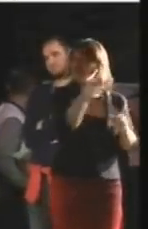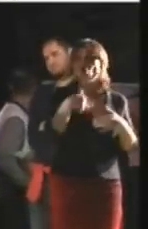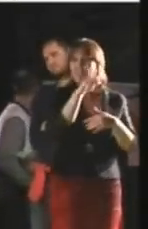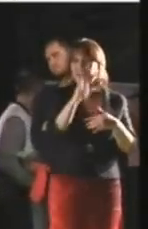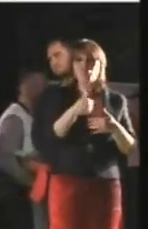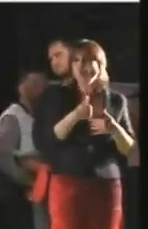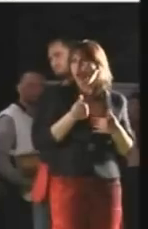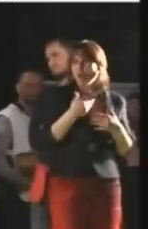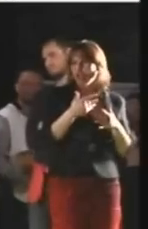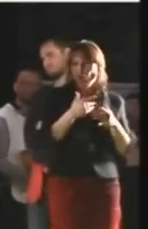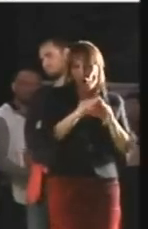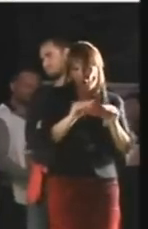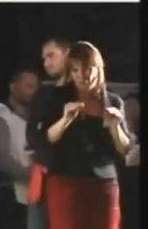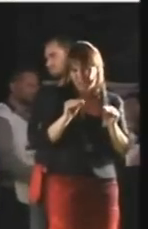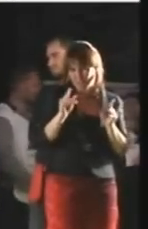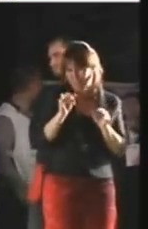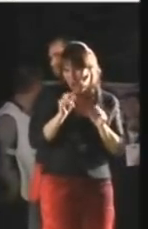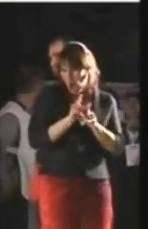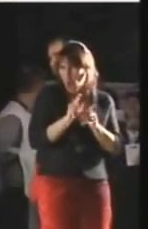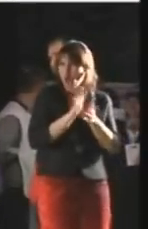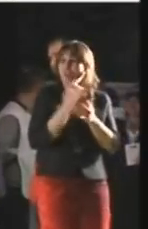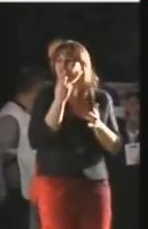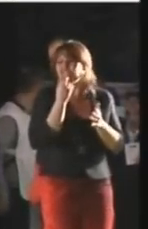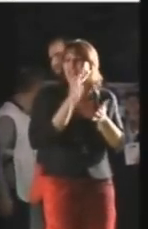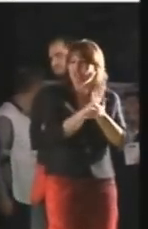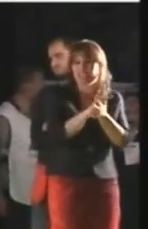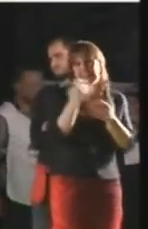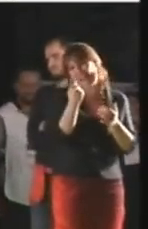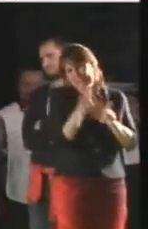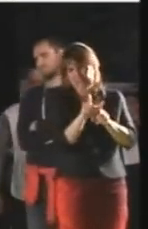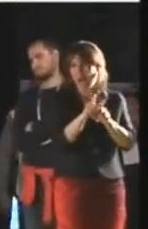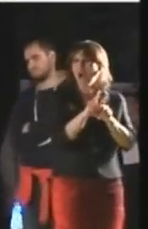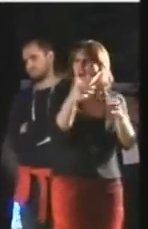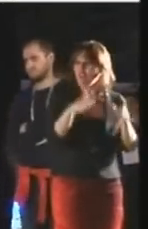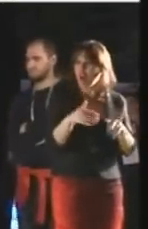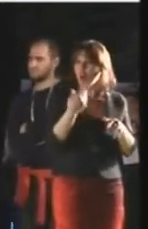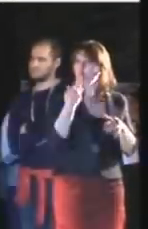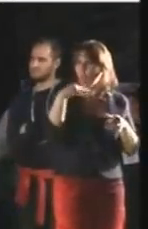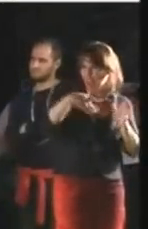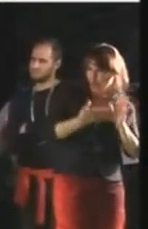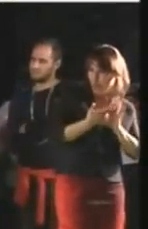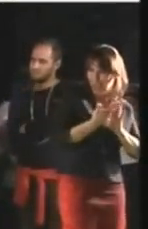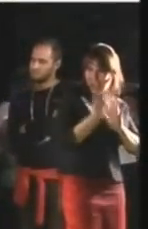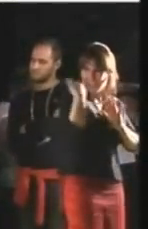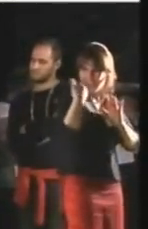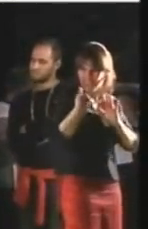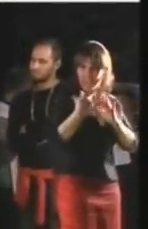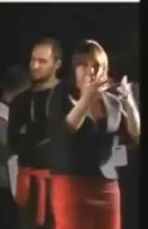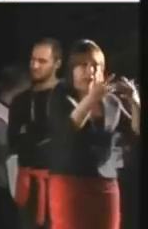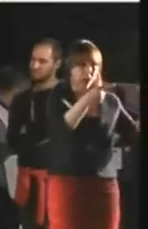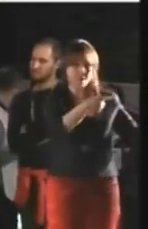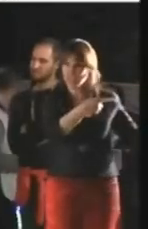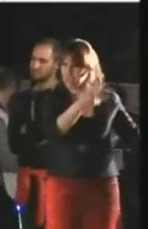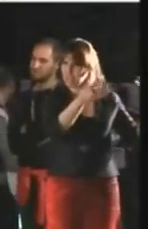era una stampante che faceva piccoli oggetti, te lo ricordi, fischietti, cose, cazzate. In 4 anni adesso le stampanti negli Stati Uniti